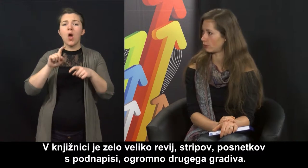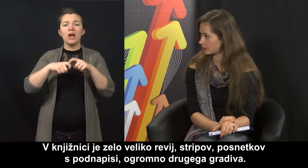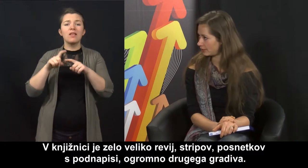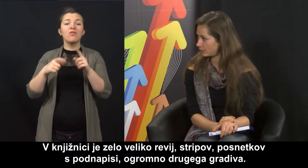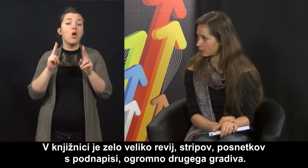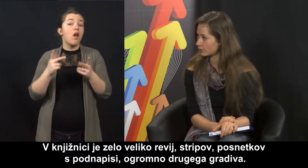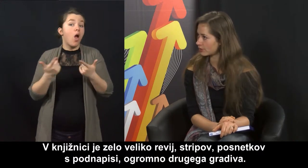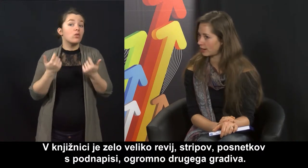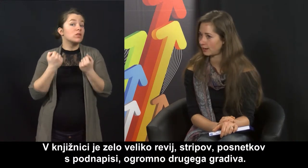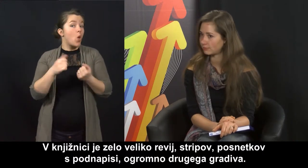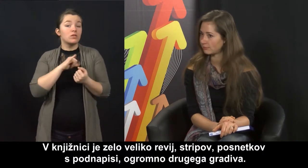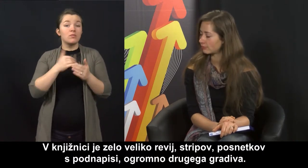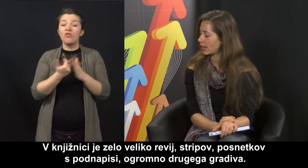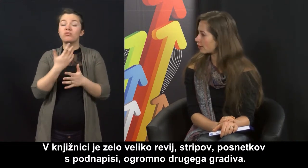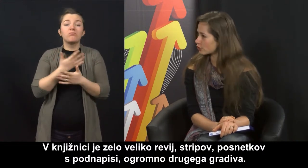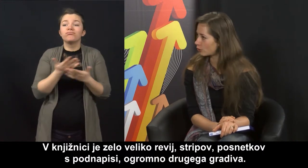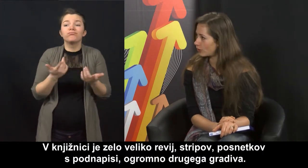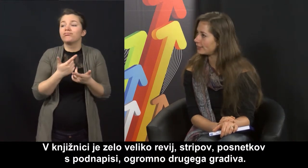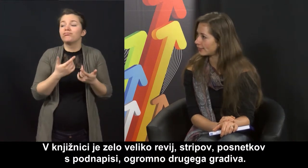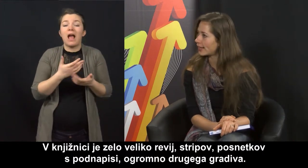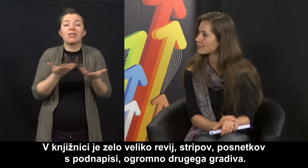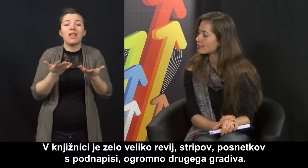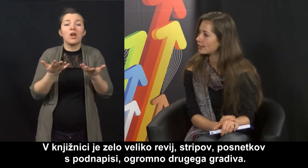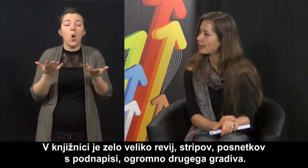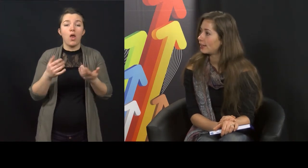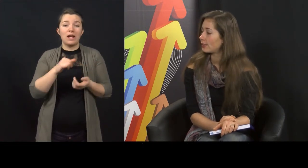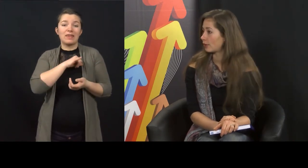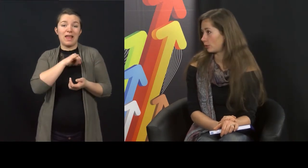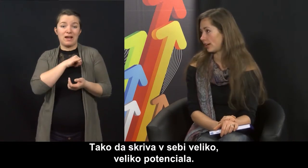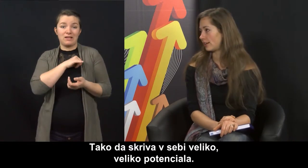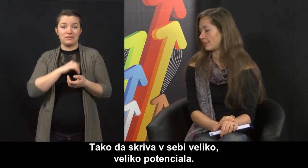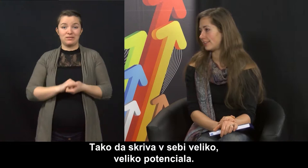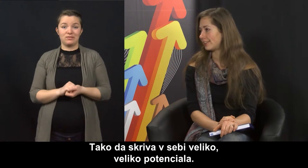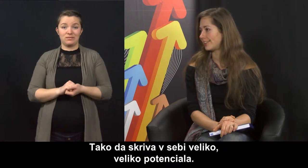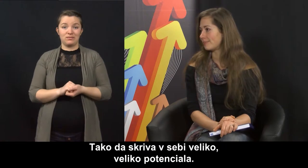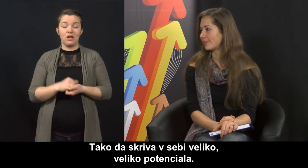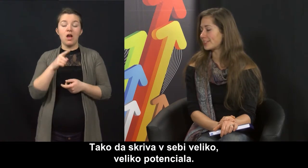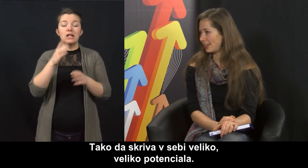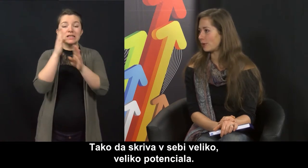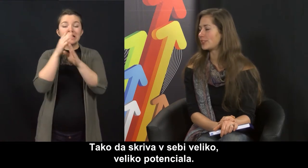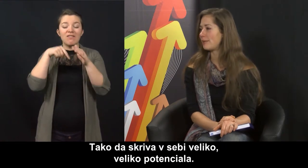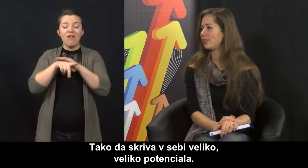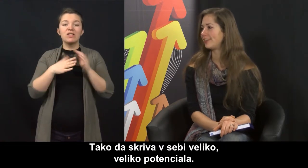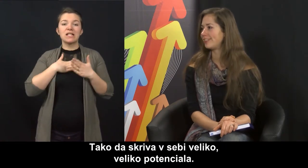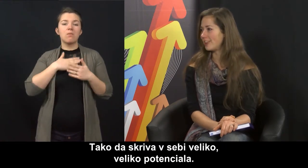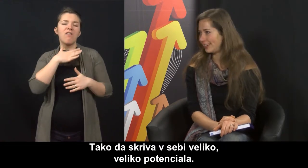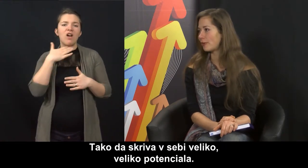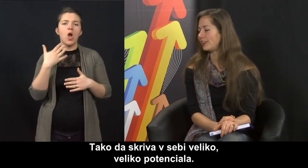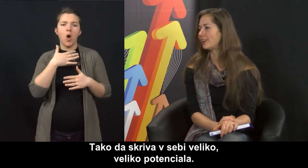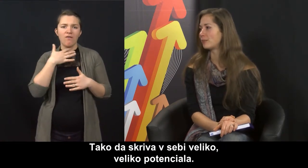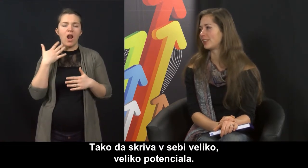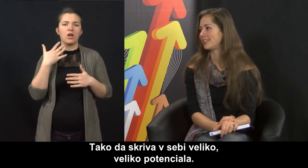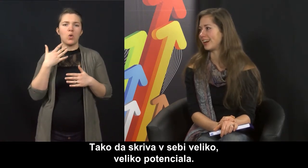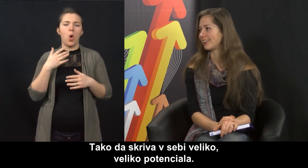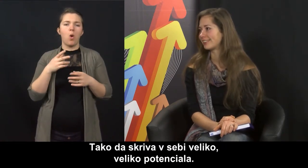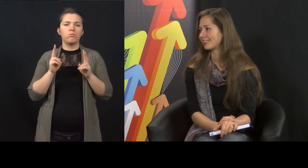lahko zelo zanimivo za kakršenkoli interes. Tako da skriva v sebi veliko,